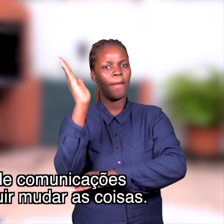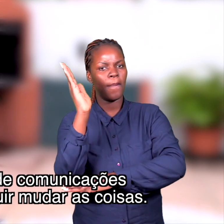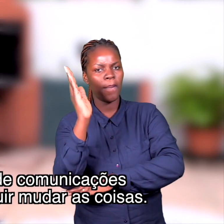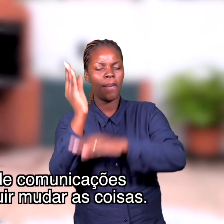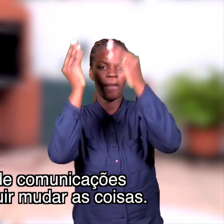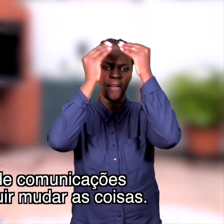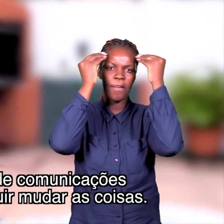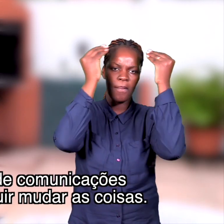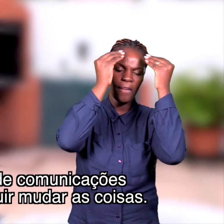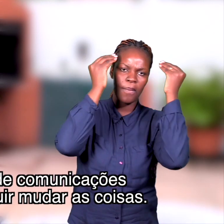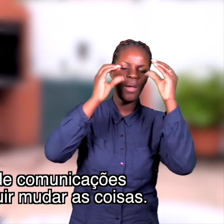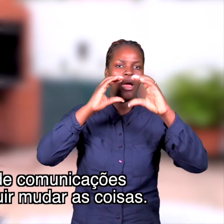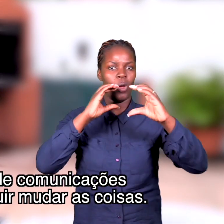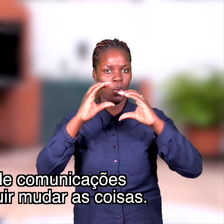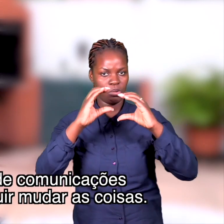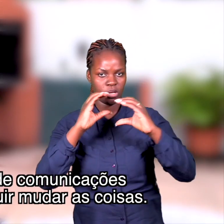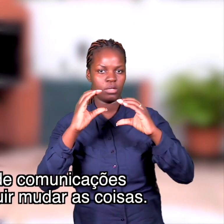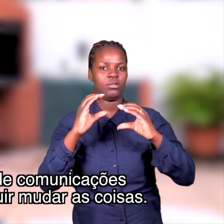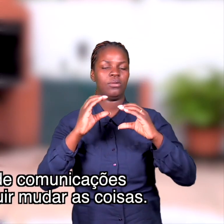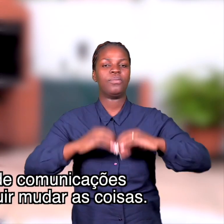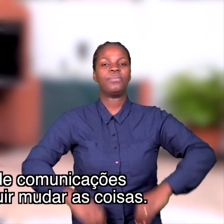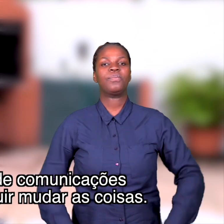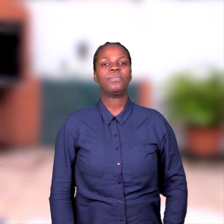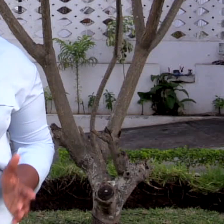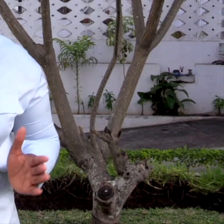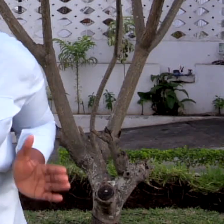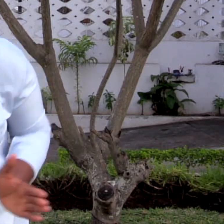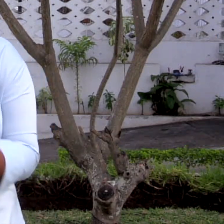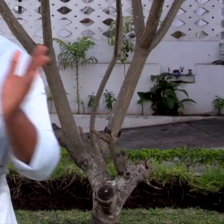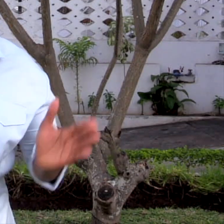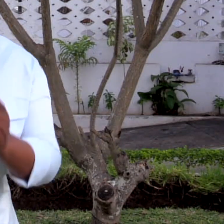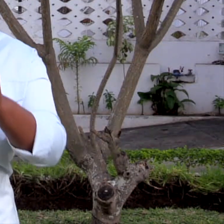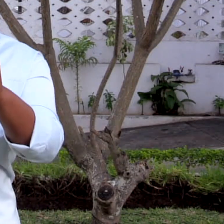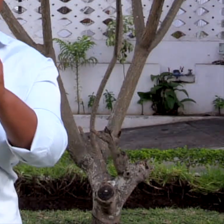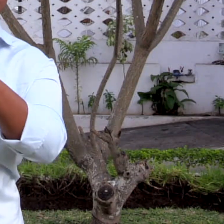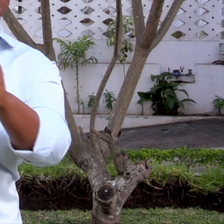de comunicações. É só assim que vamos conseguir mudar as coisas.